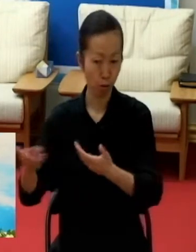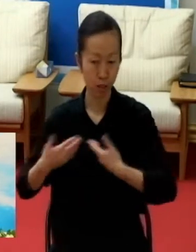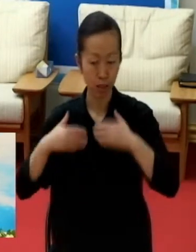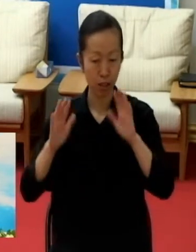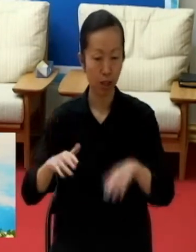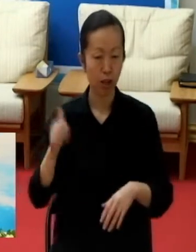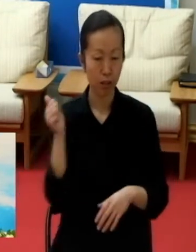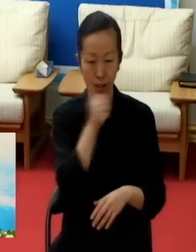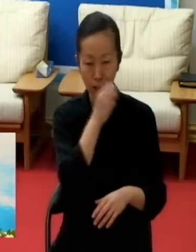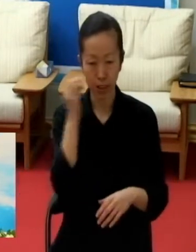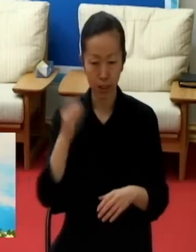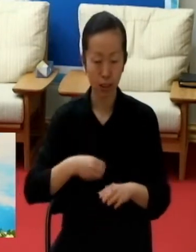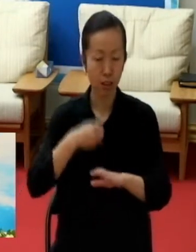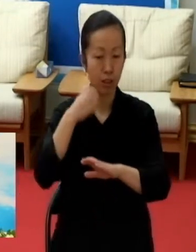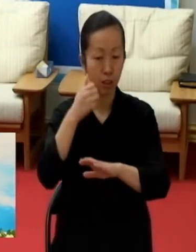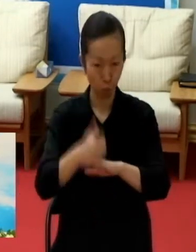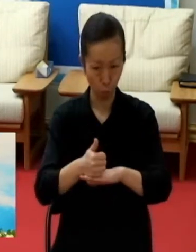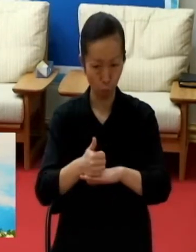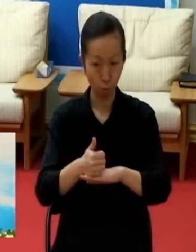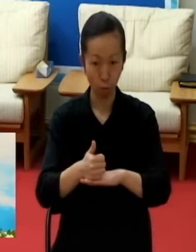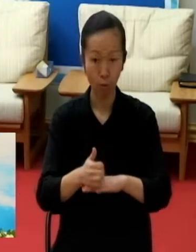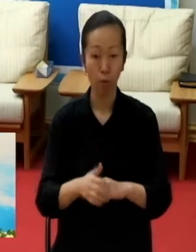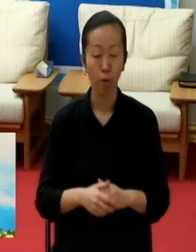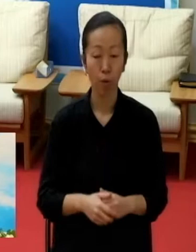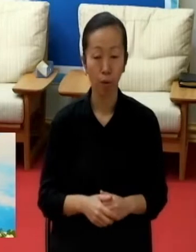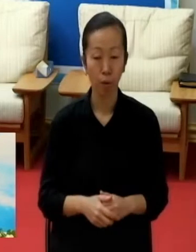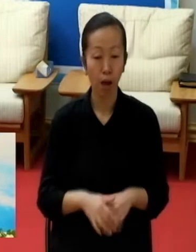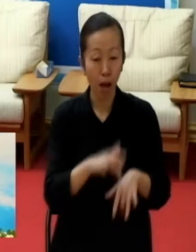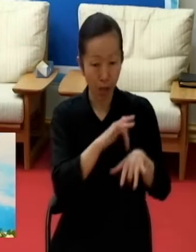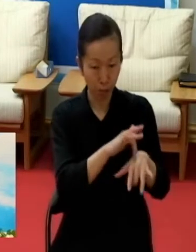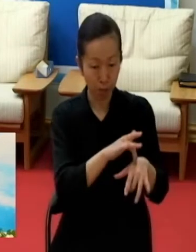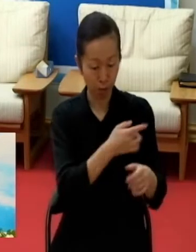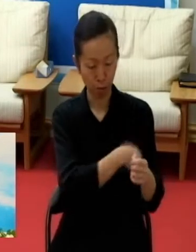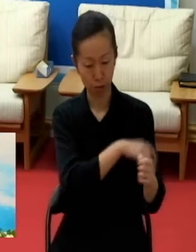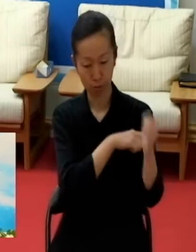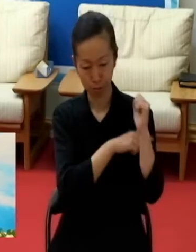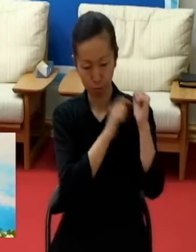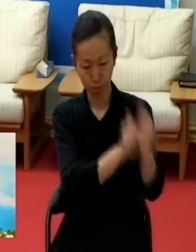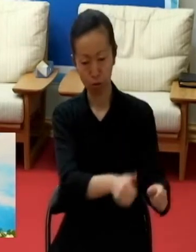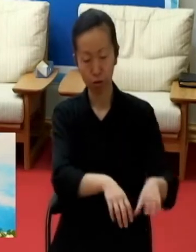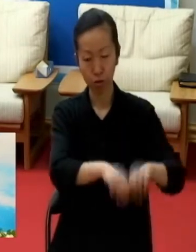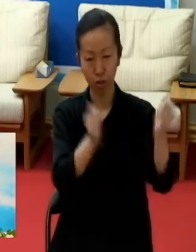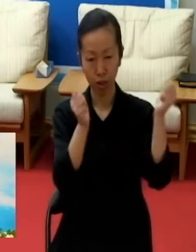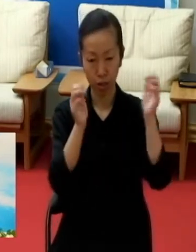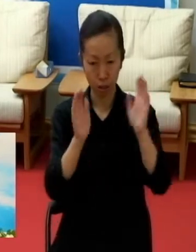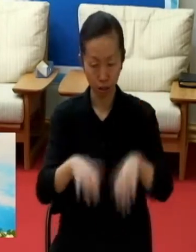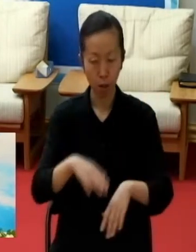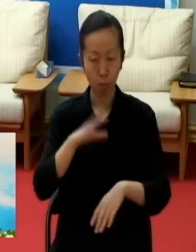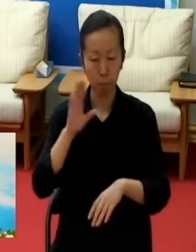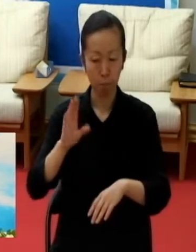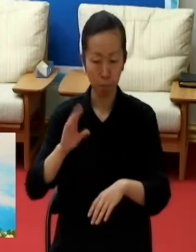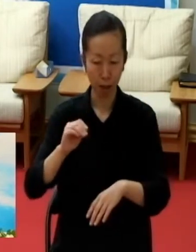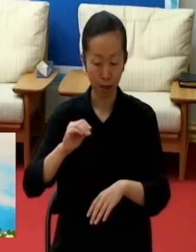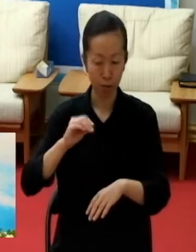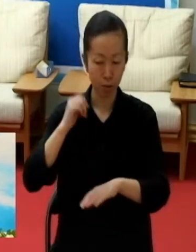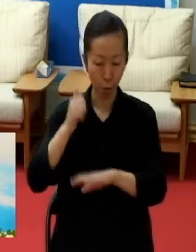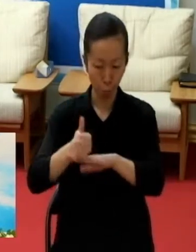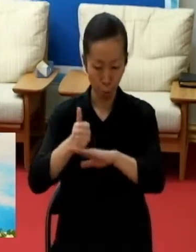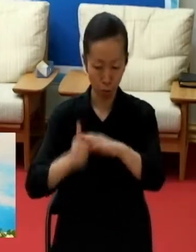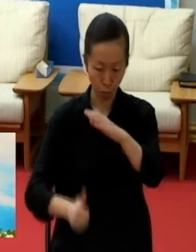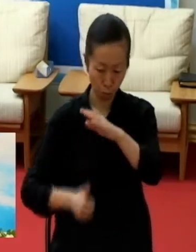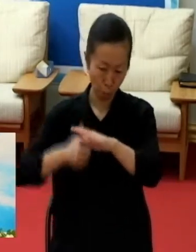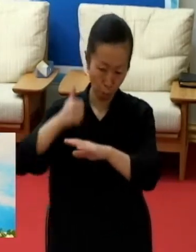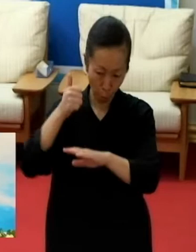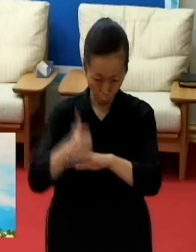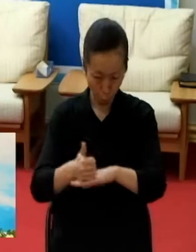祭司長、 마귀의 근세를 꺾으신 만왕의 왕, 悪魔の権勢を打ち砕いた万王の王、 바로 그분이 그리스도라는 거예요. その